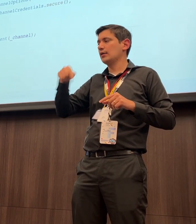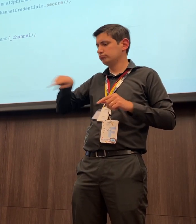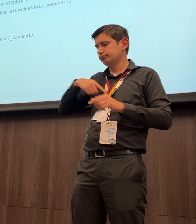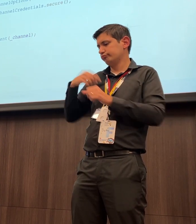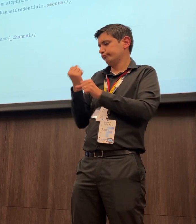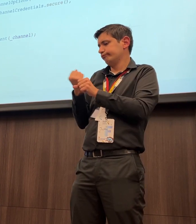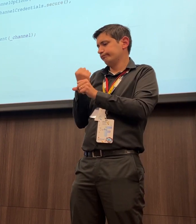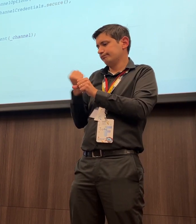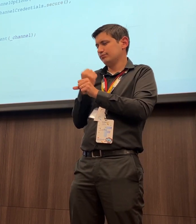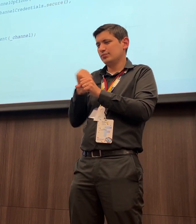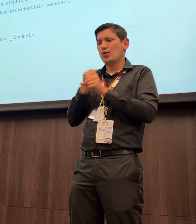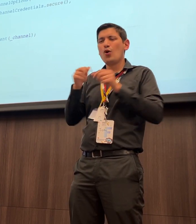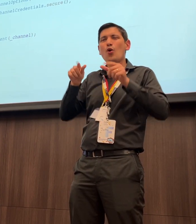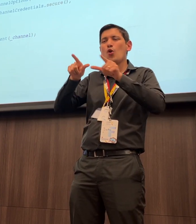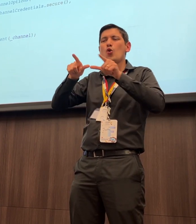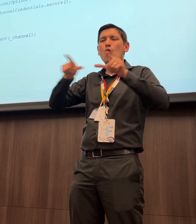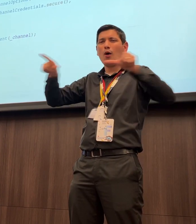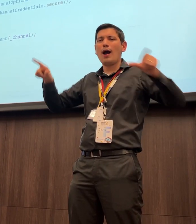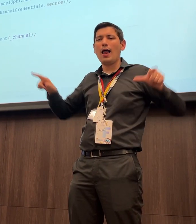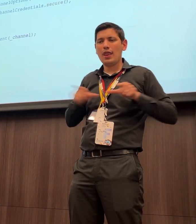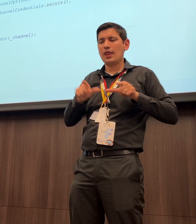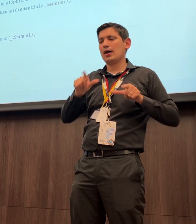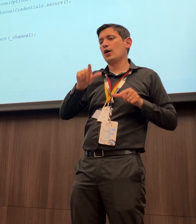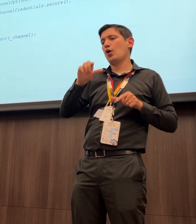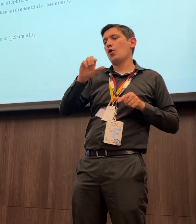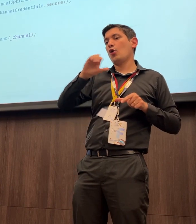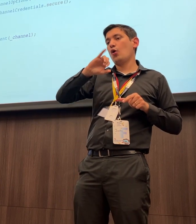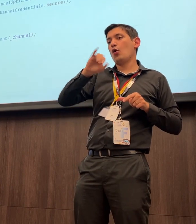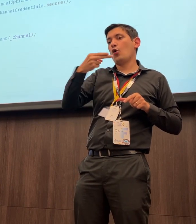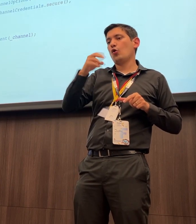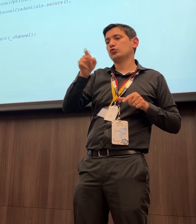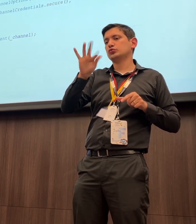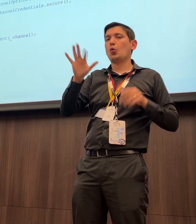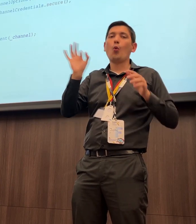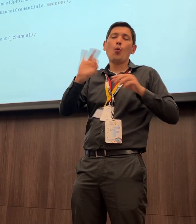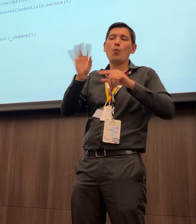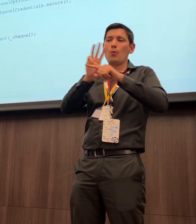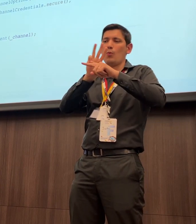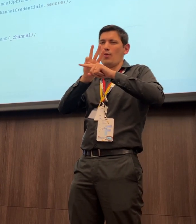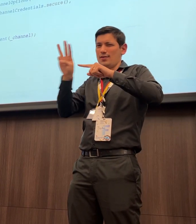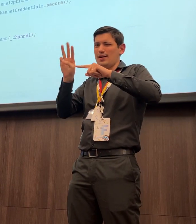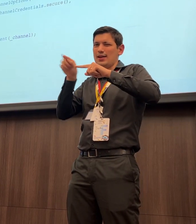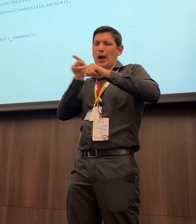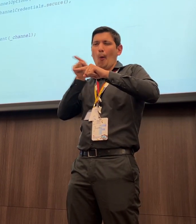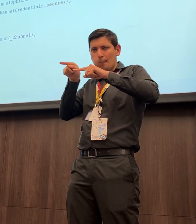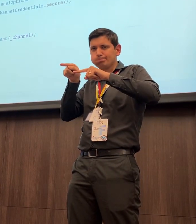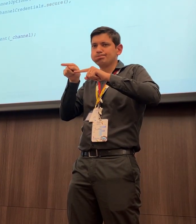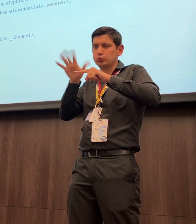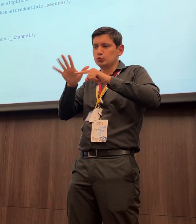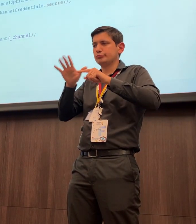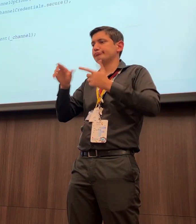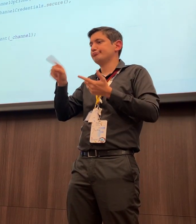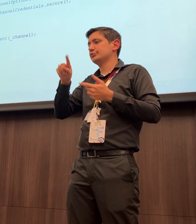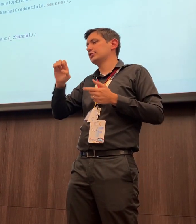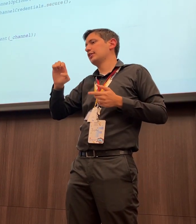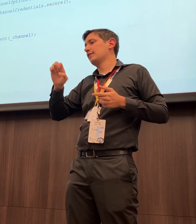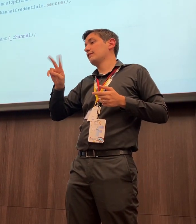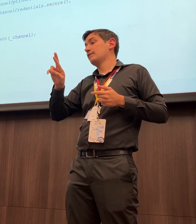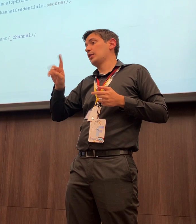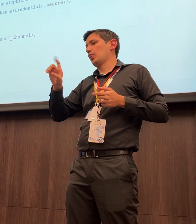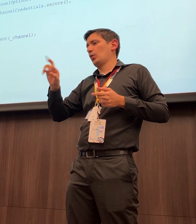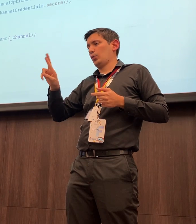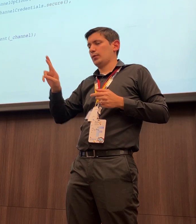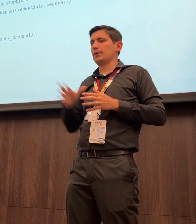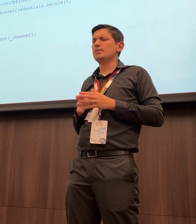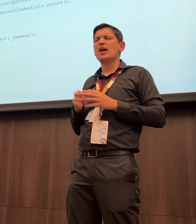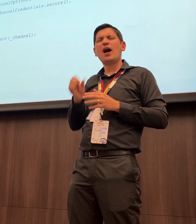trabajando localmente, va a ser localhost, y si no va a ser la URL que tengamos deployado en el servidor, ¿no?